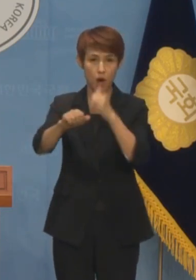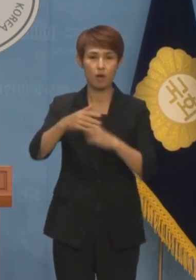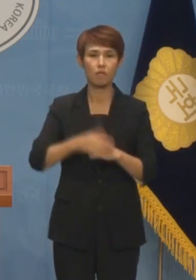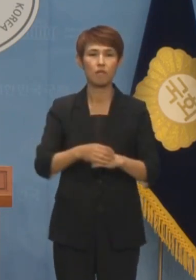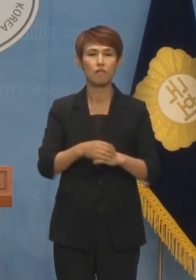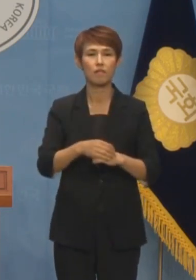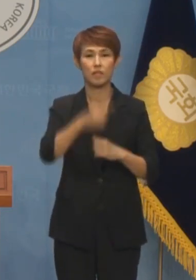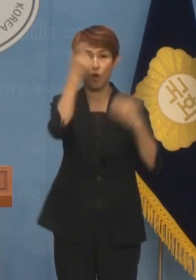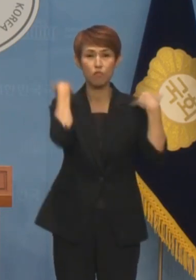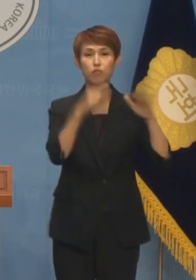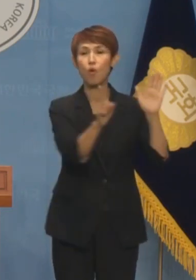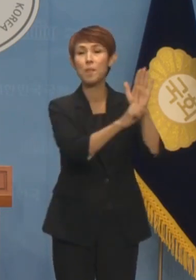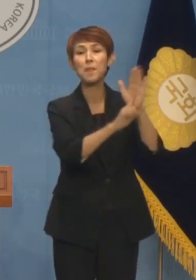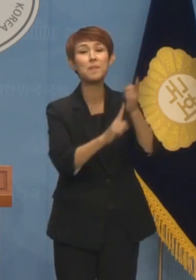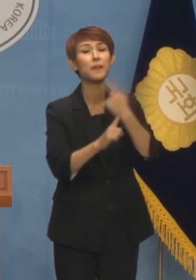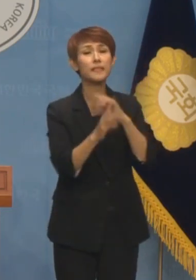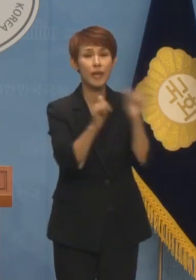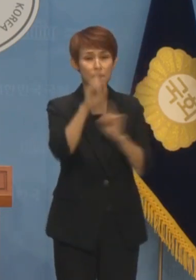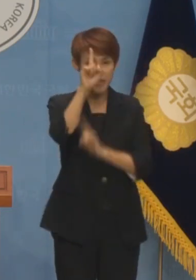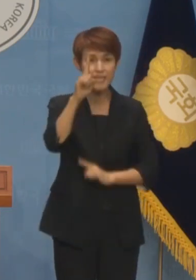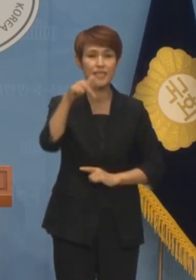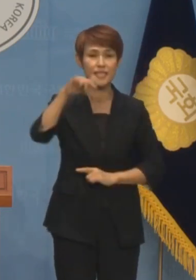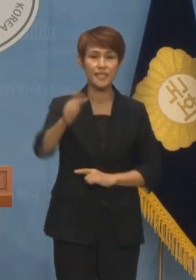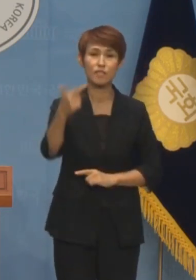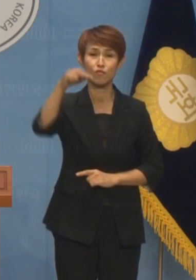방송으로 내몬 장본인입니다.